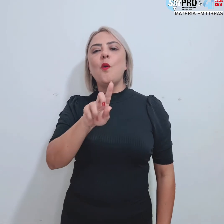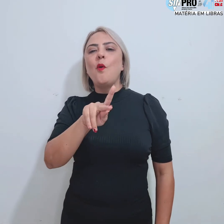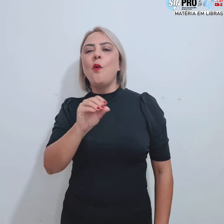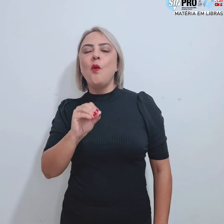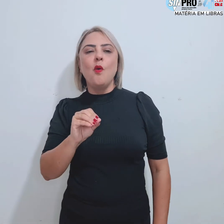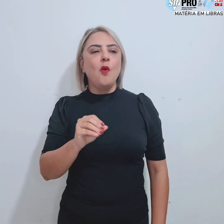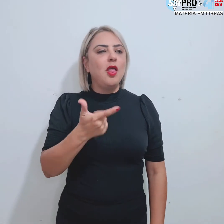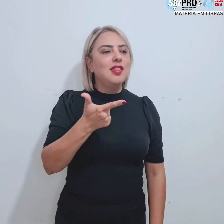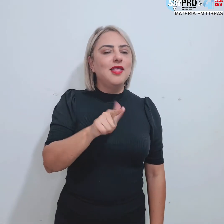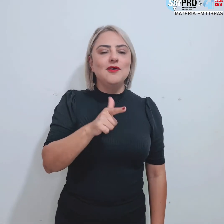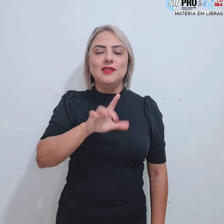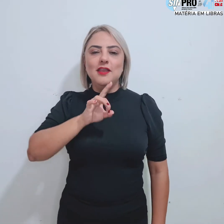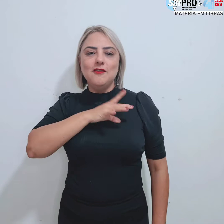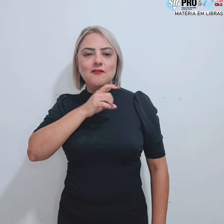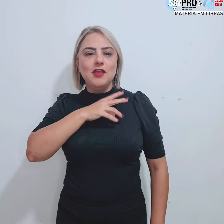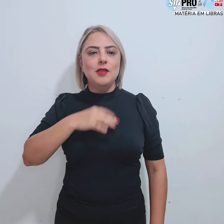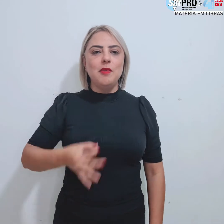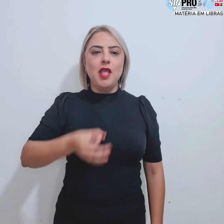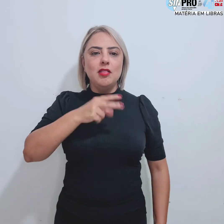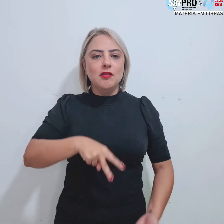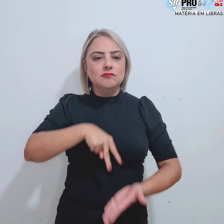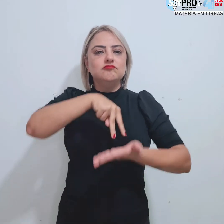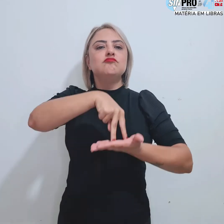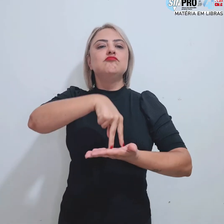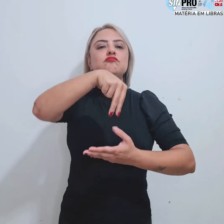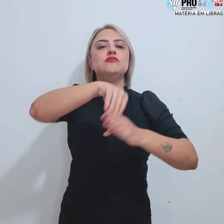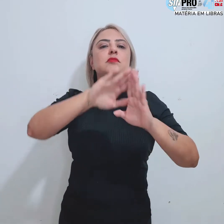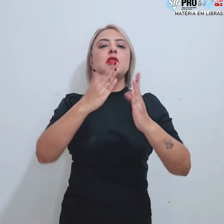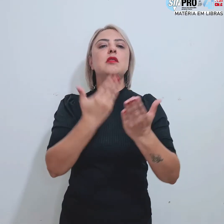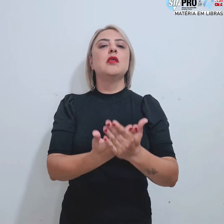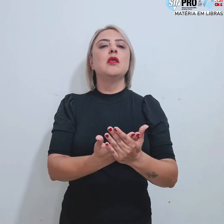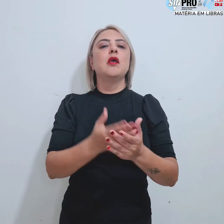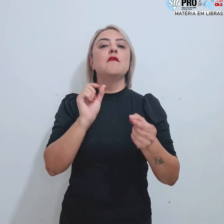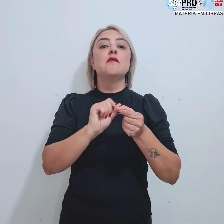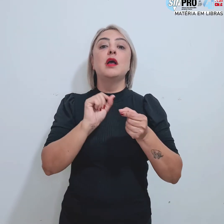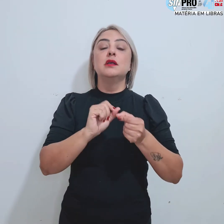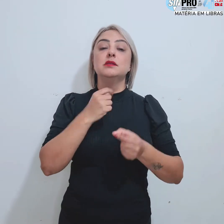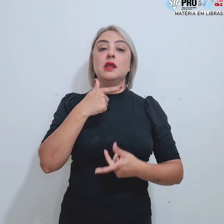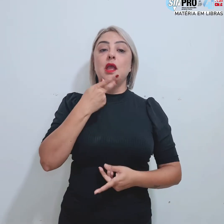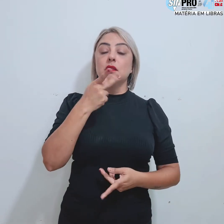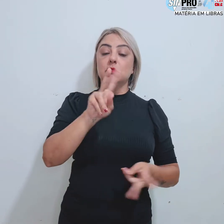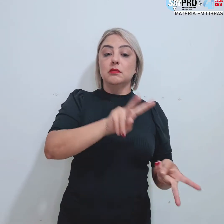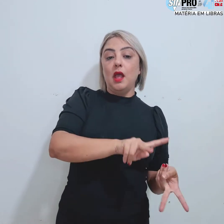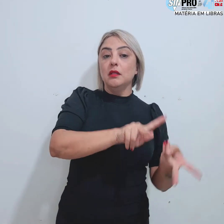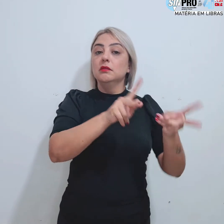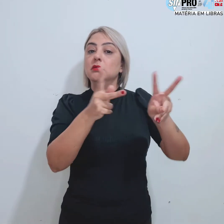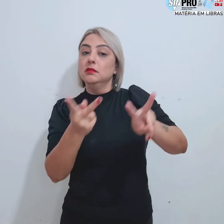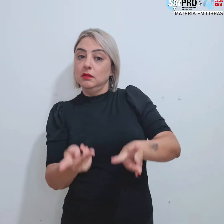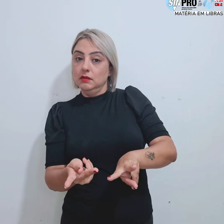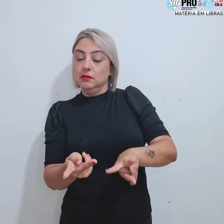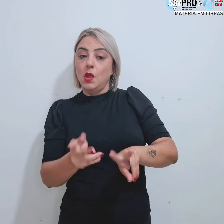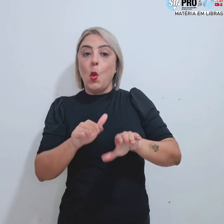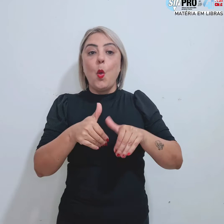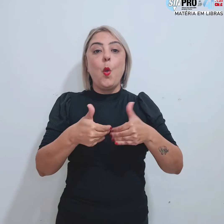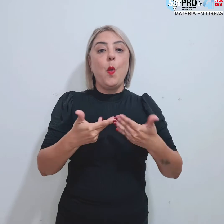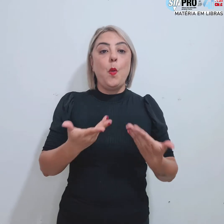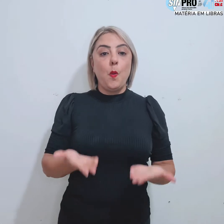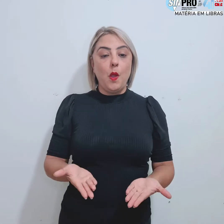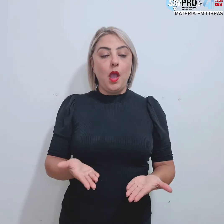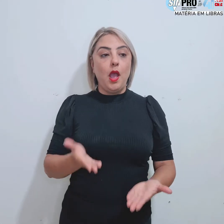Hugo não teve medo de se impor no local de trabalho ao fazer sua transição. Quando